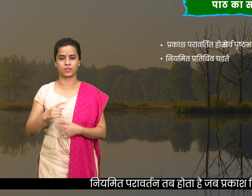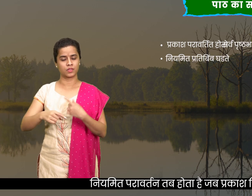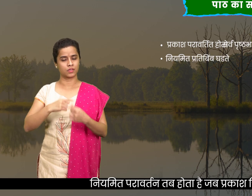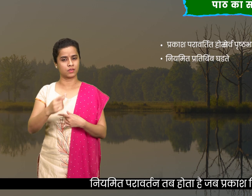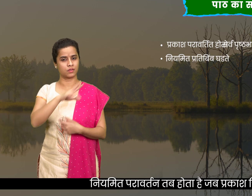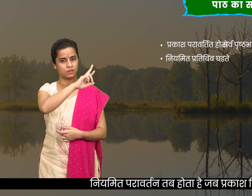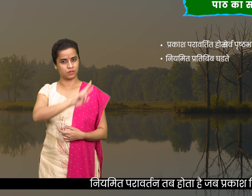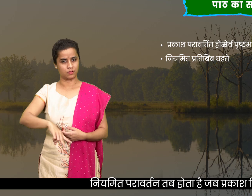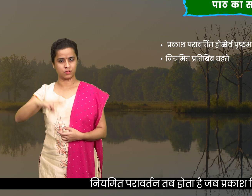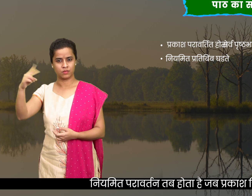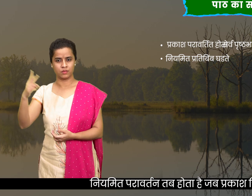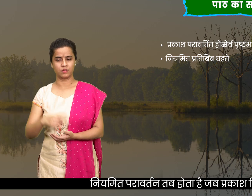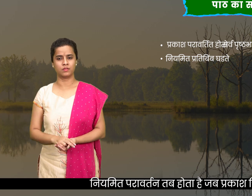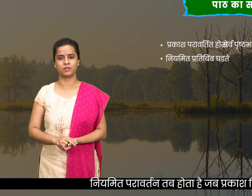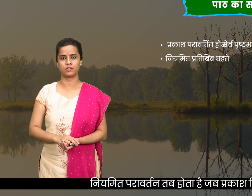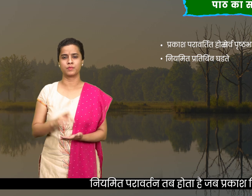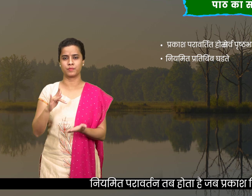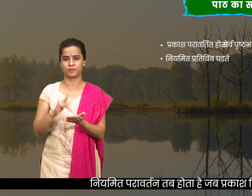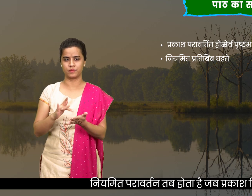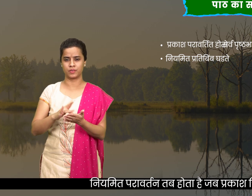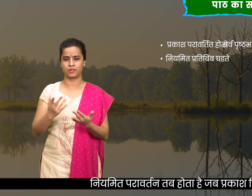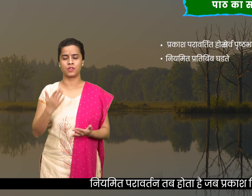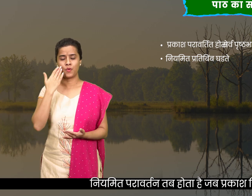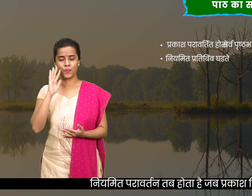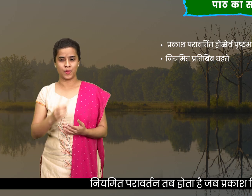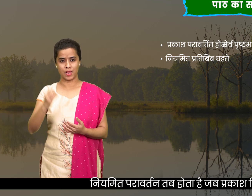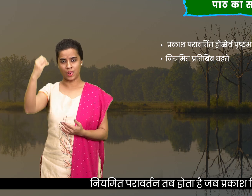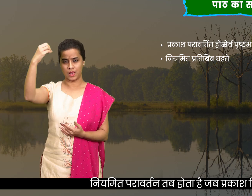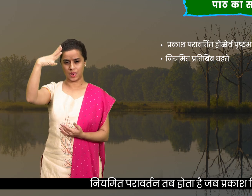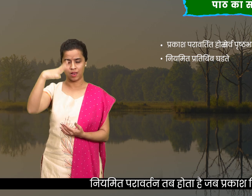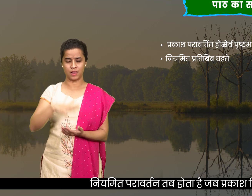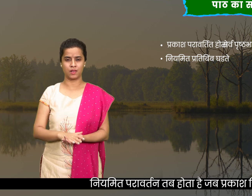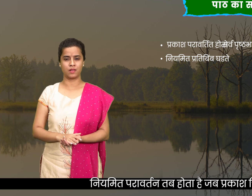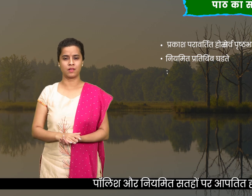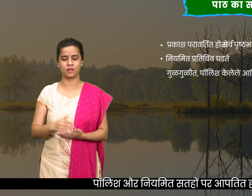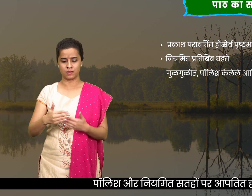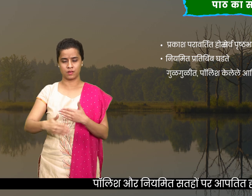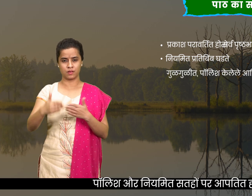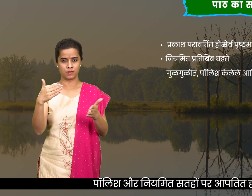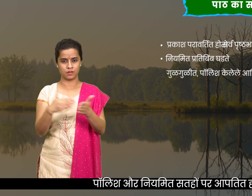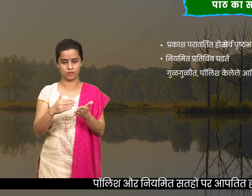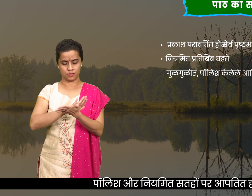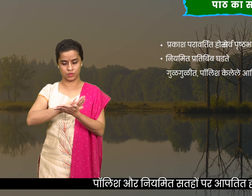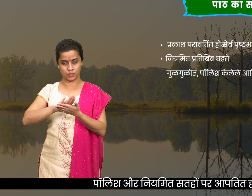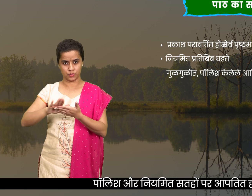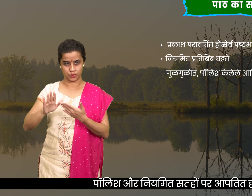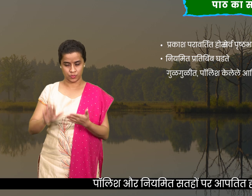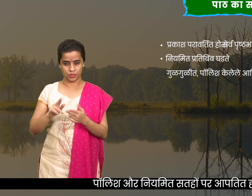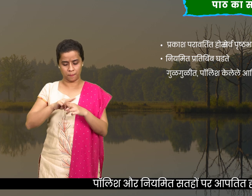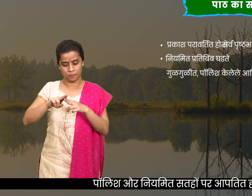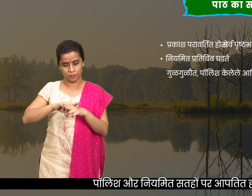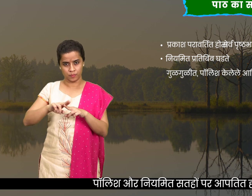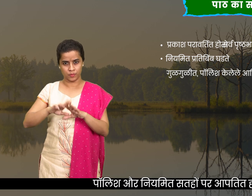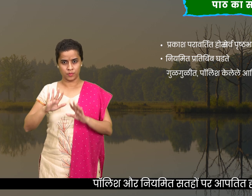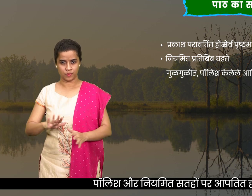नियमित परावर्तन तब होता है जब प्रकाश चिकनी, पॉलिश और नियमित सतहों